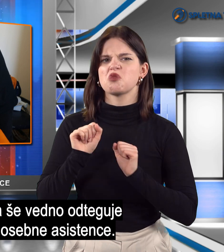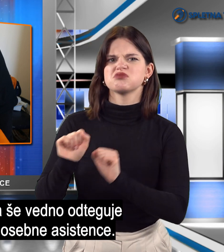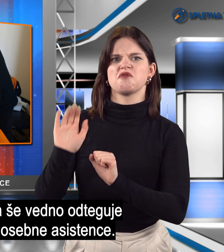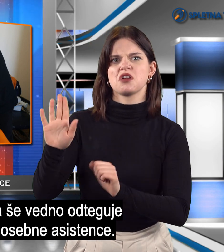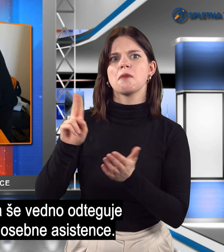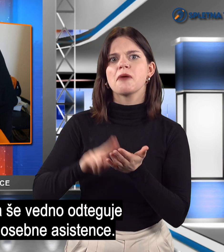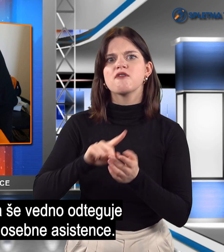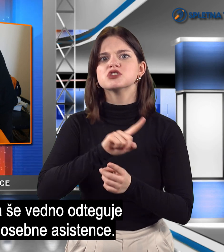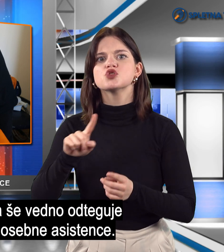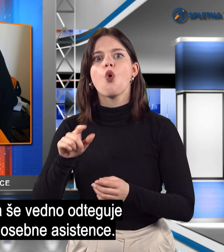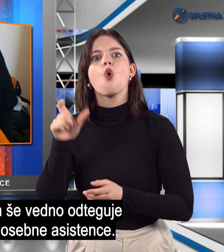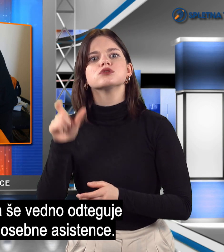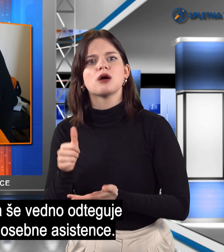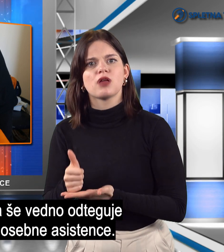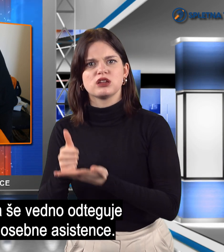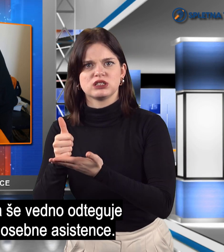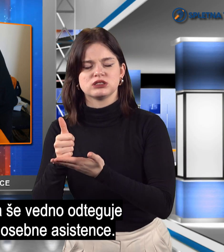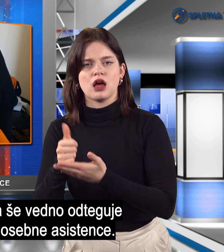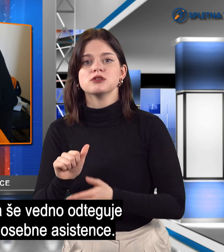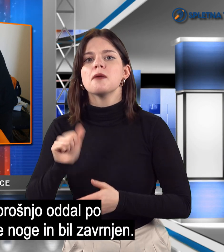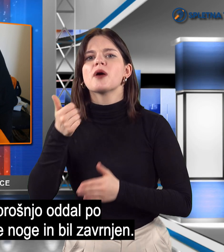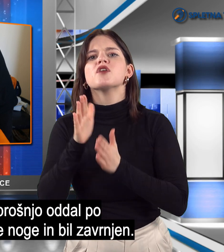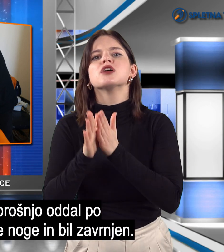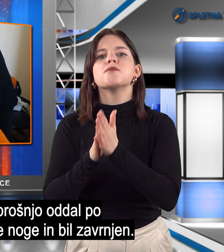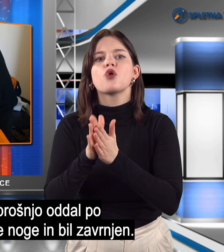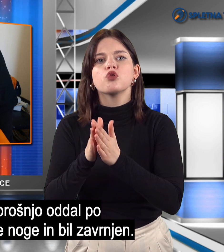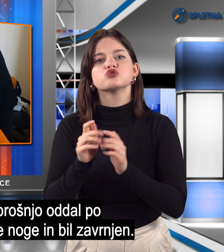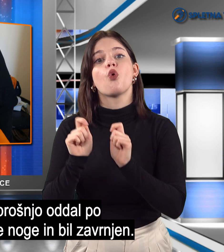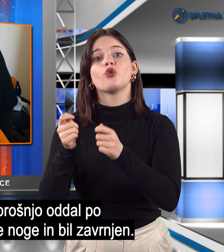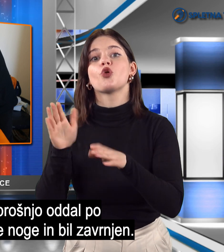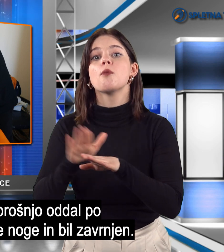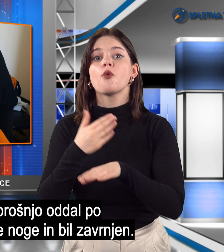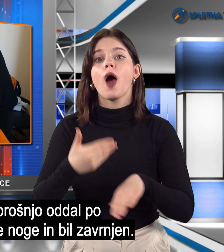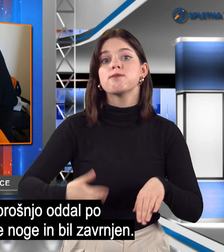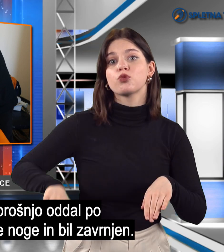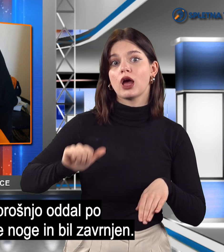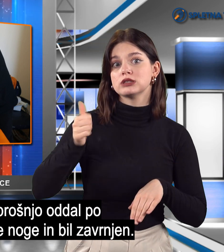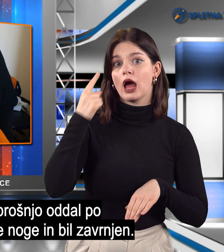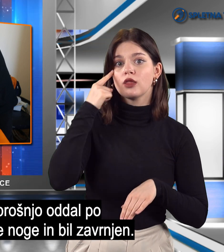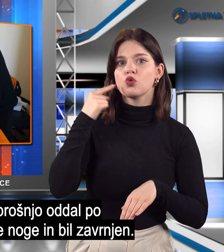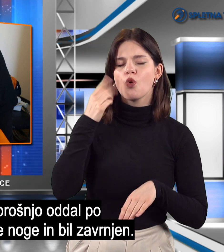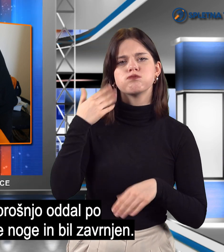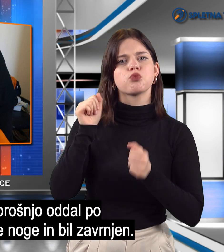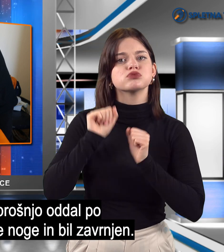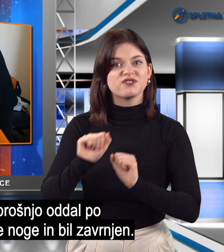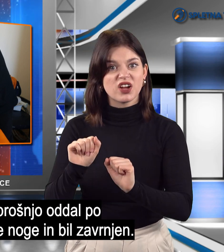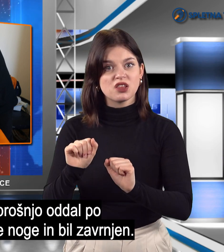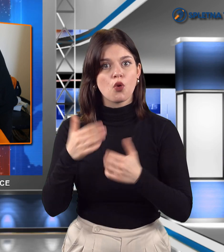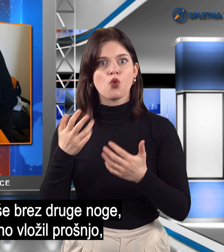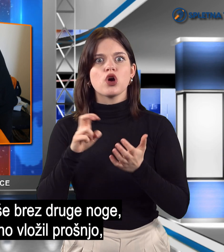osebne asistence. Prvič je prošnjo oddal po amputaciji ene noge in bil zavrnjen. Ko je ostal še brez druge